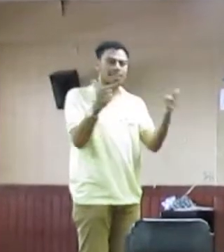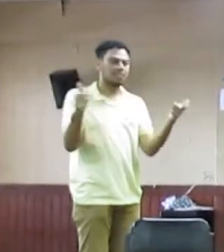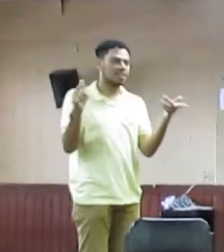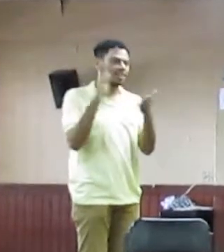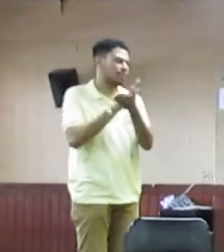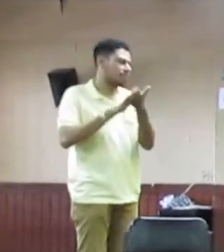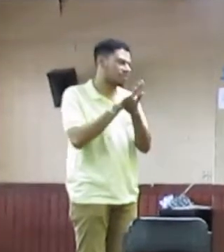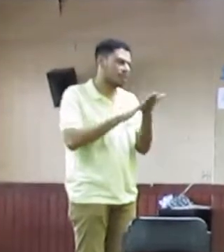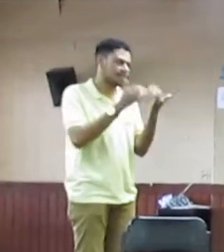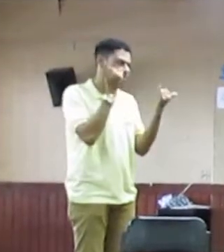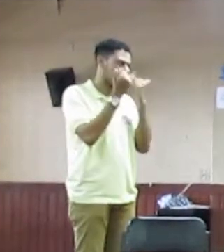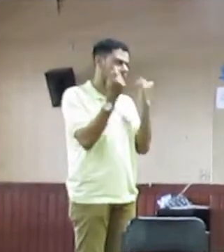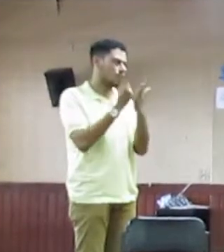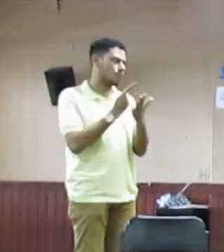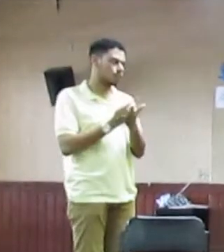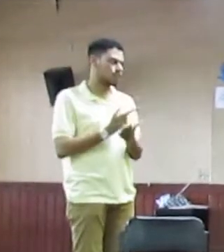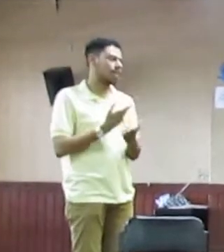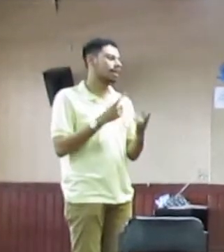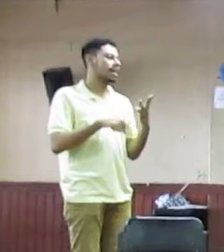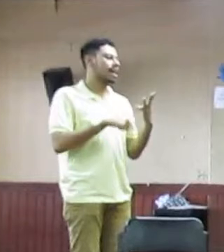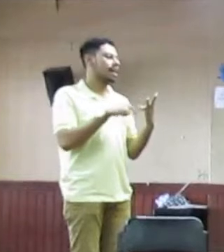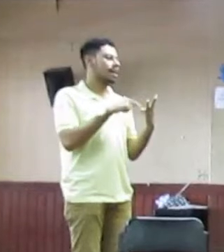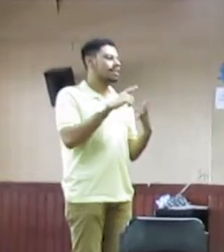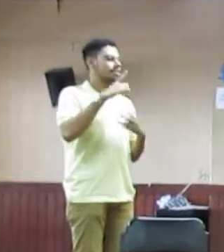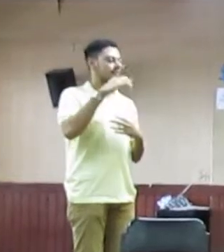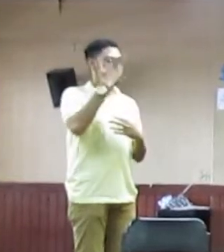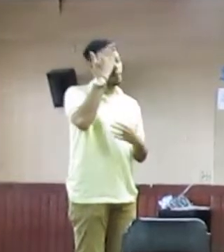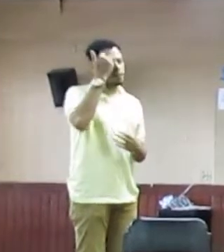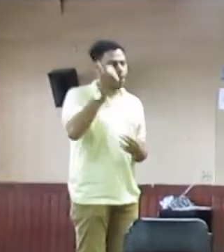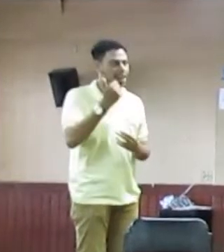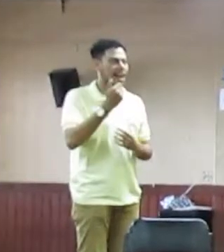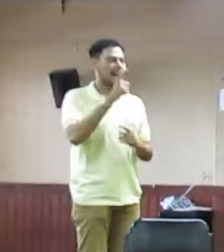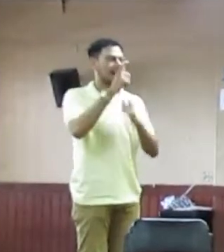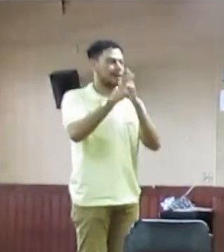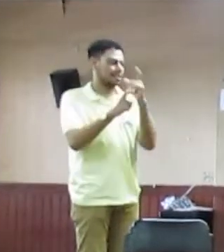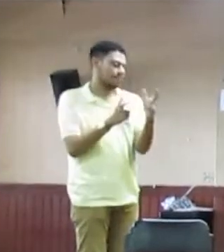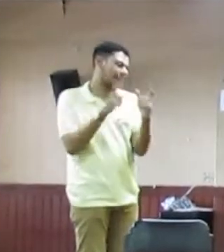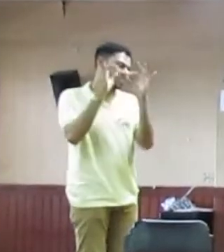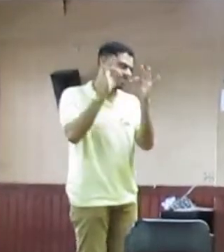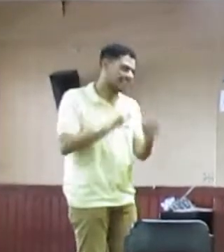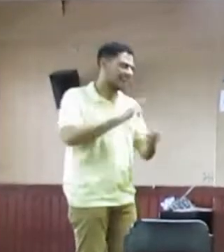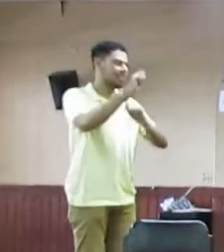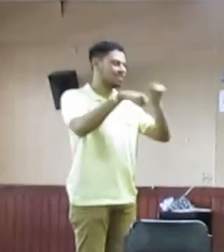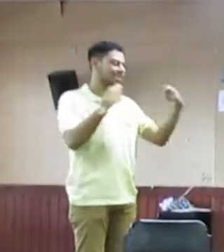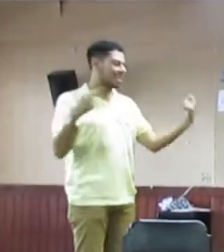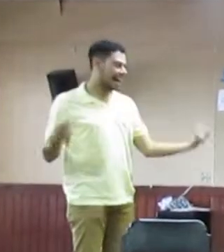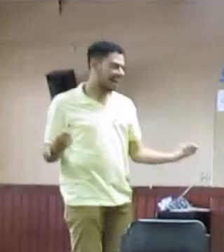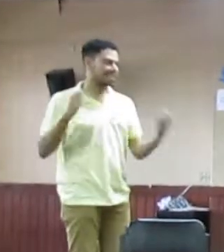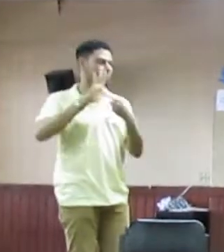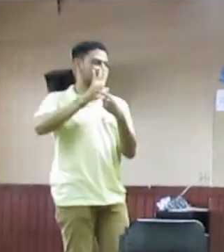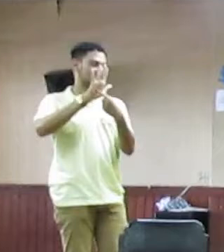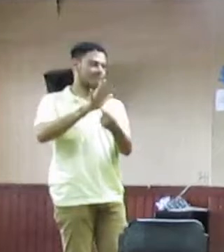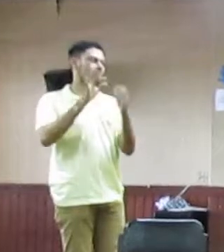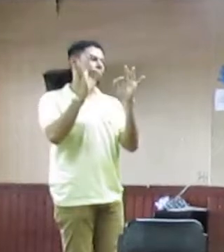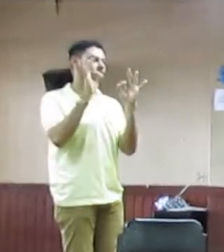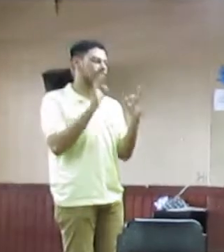não teve nenhuma informação errônea, souberam falar as palavras certas, os sinais